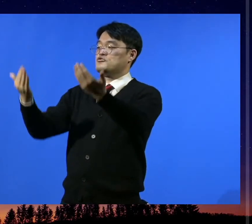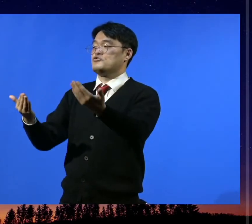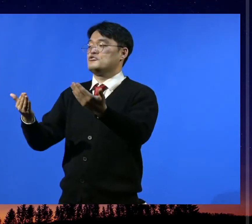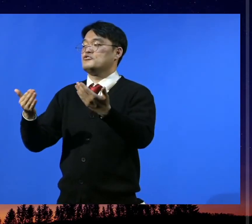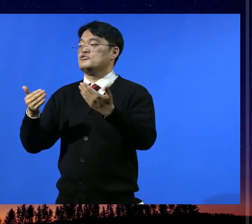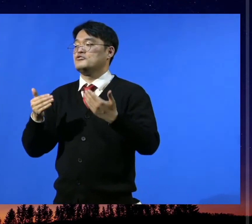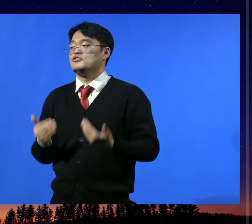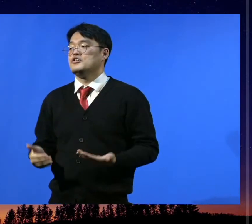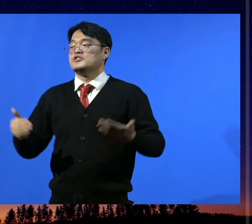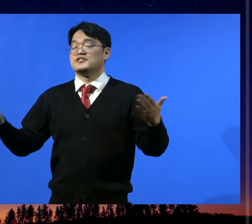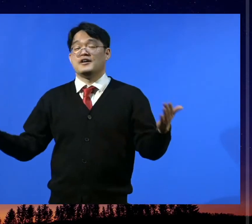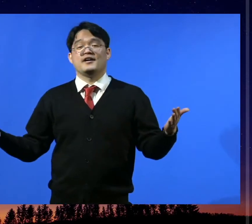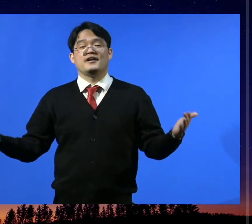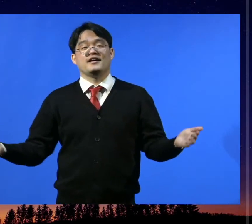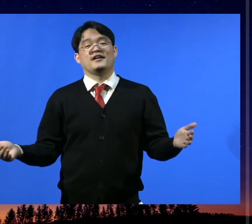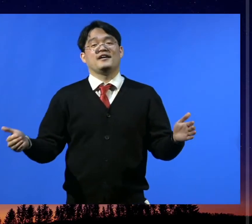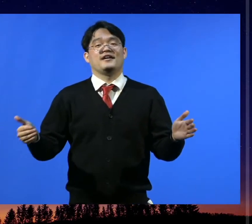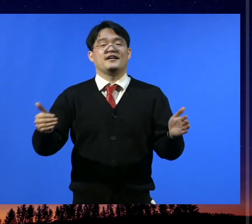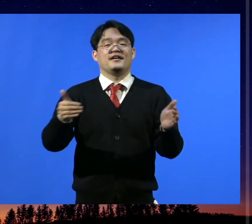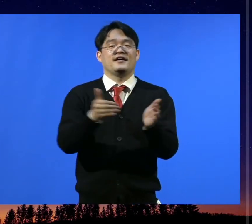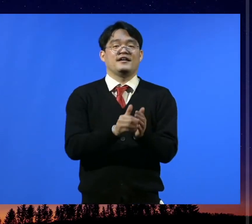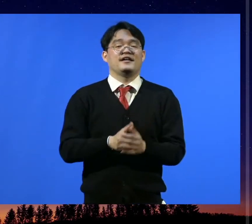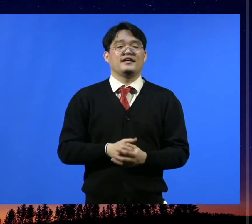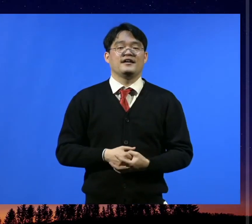승리 주셨네.